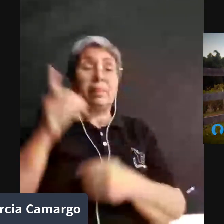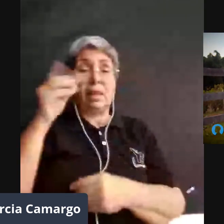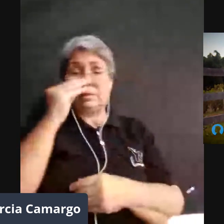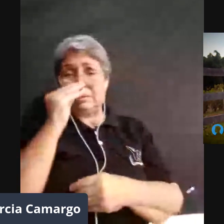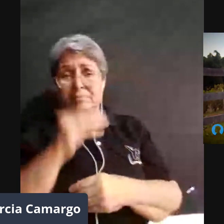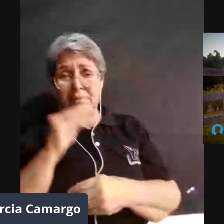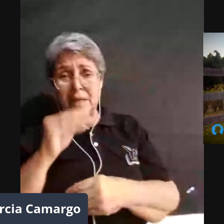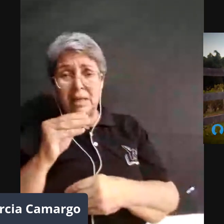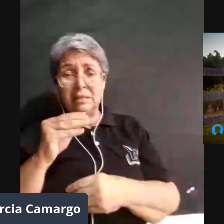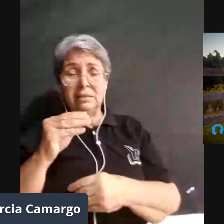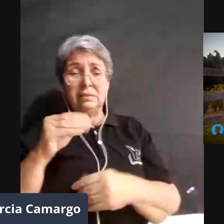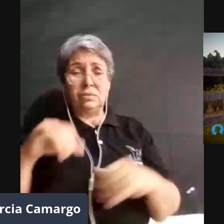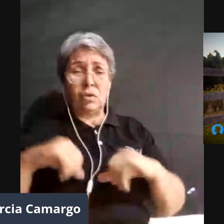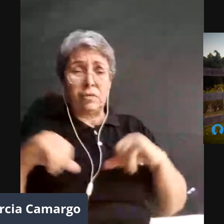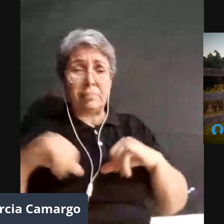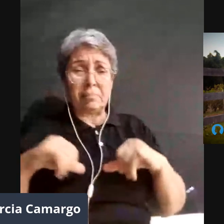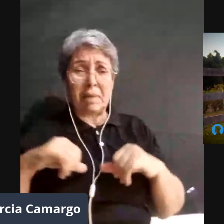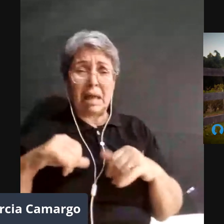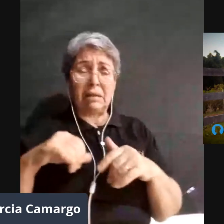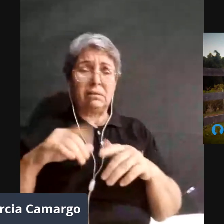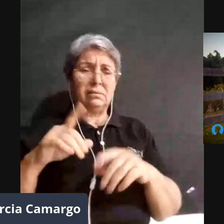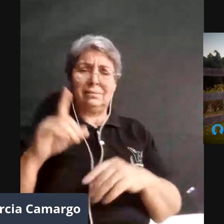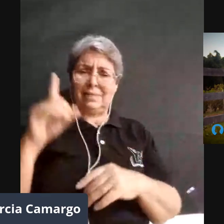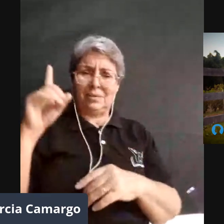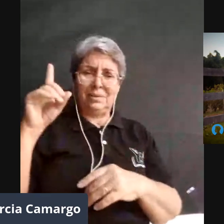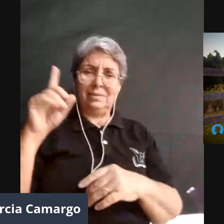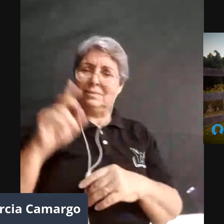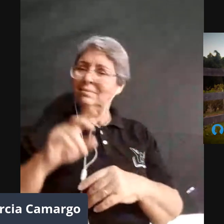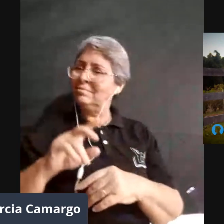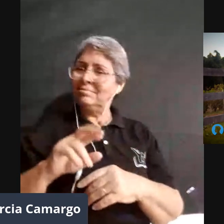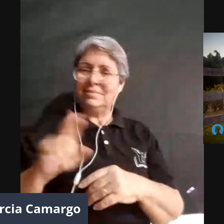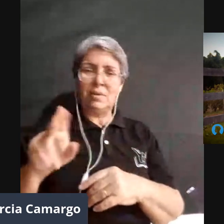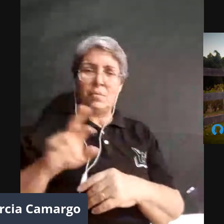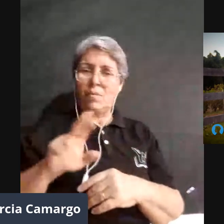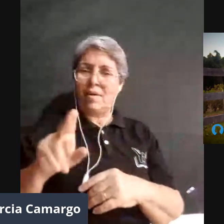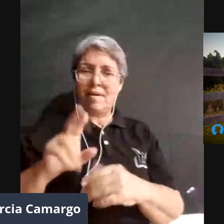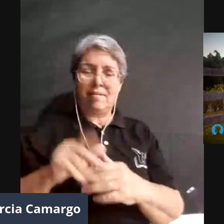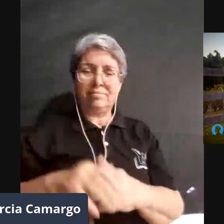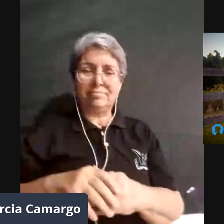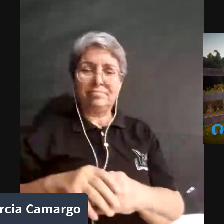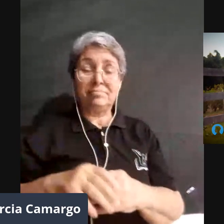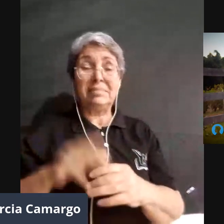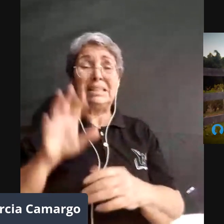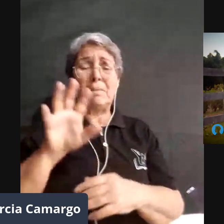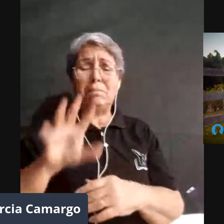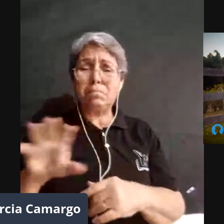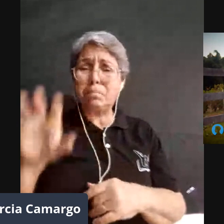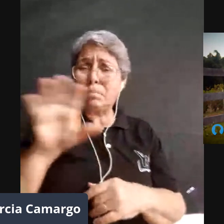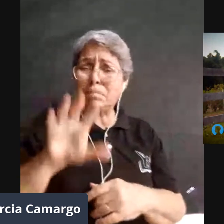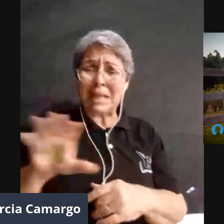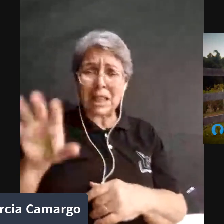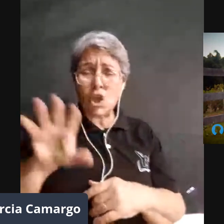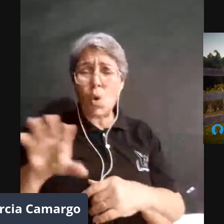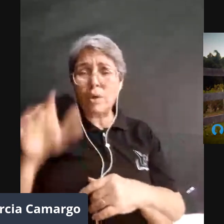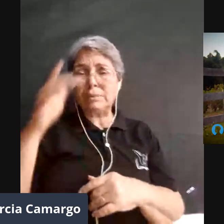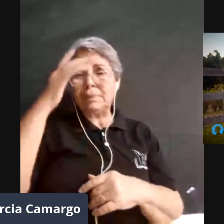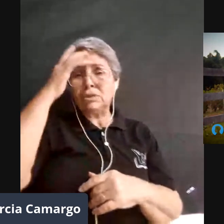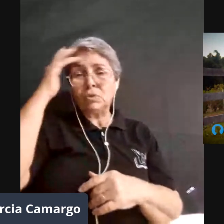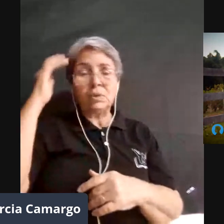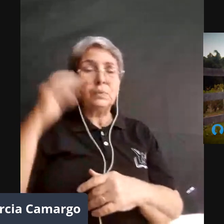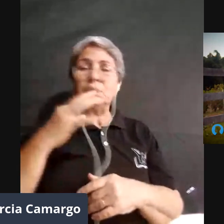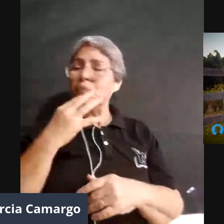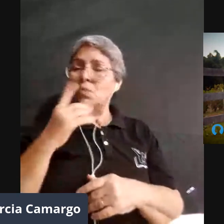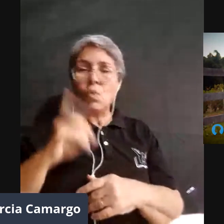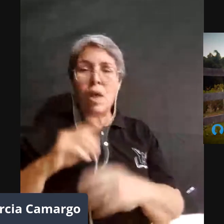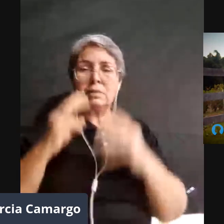sofrimento. E ainda assim, bilhões quase nada sabem a respeito da sua mensagem de graça, da sua mensagem